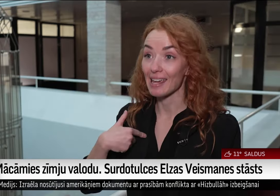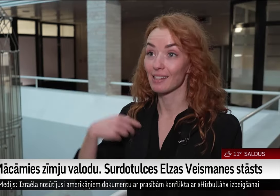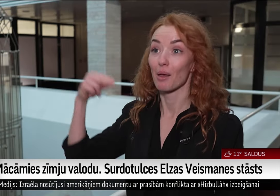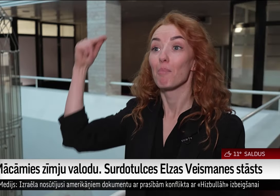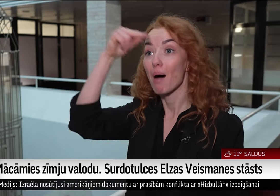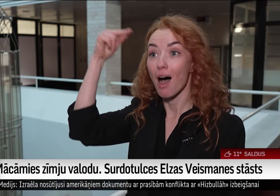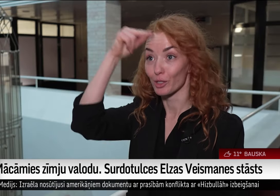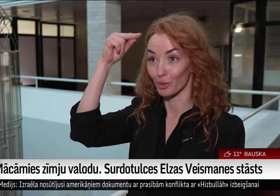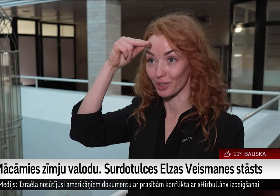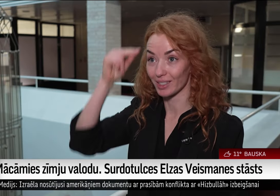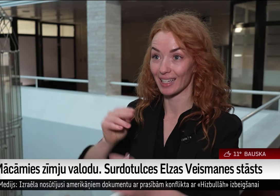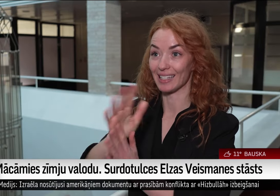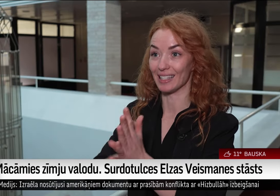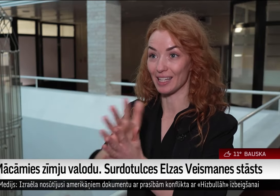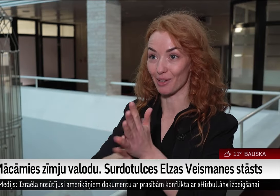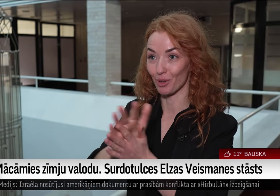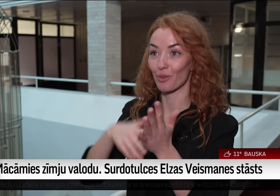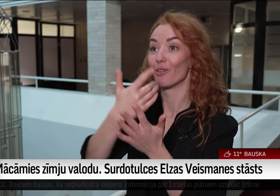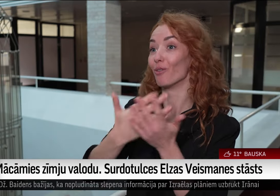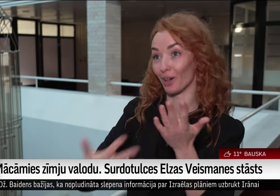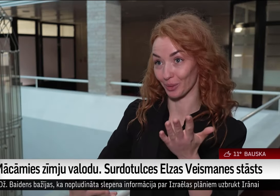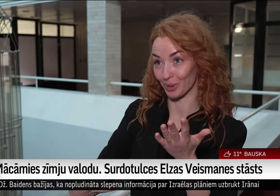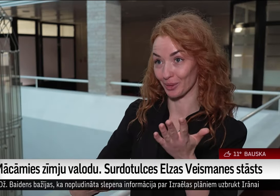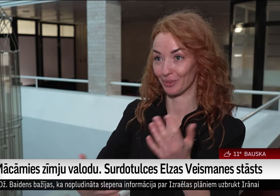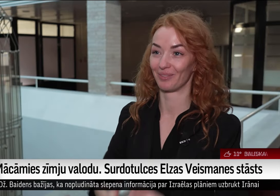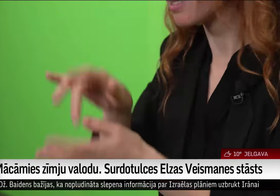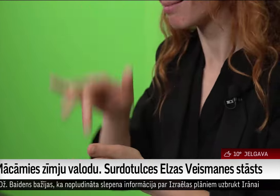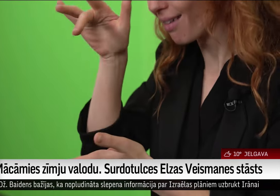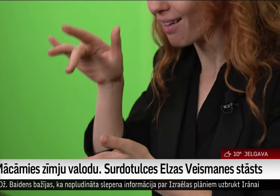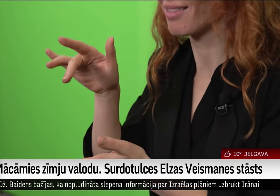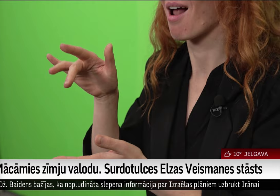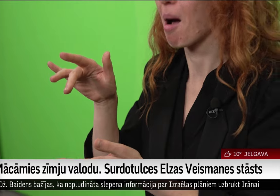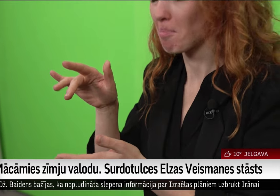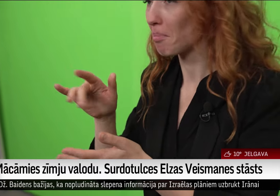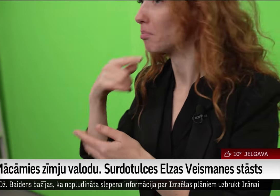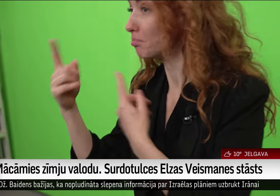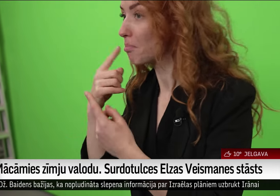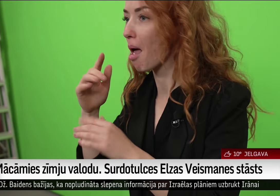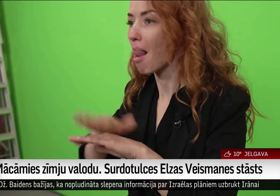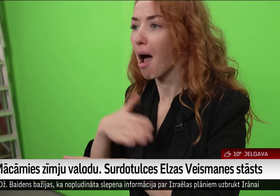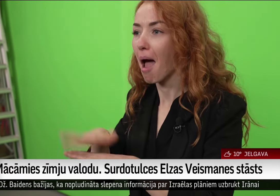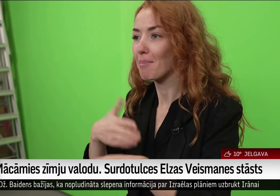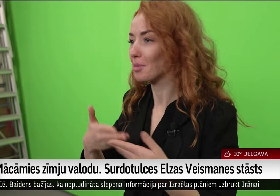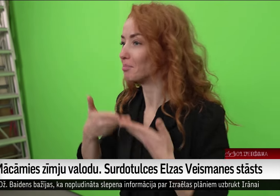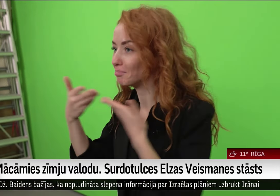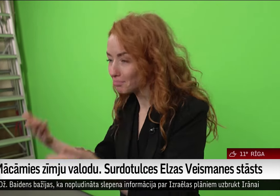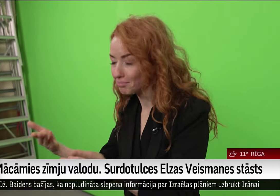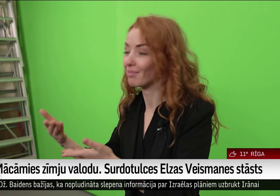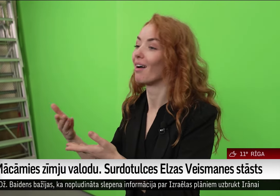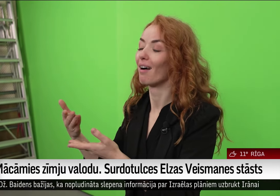Es mācos zīmju valodu. Viens ir teorijā iemācīties zīmju valodu un pareizi veidot